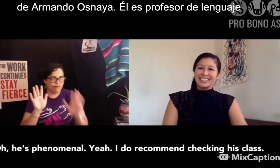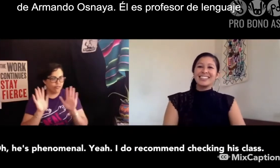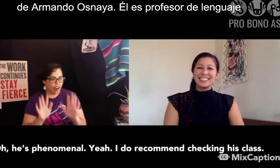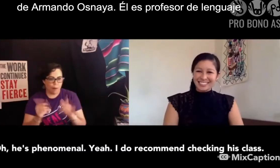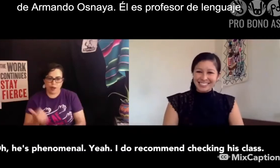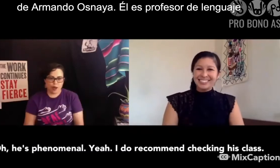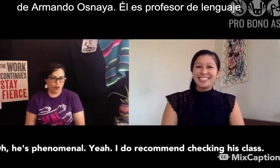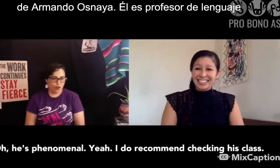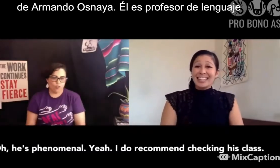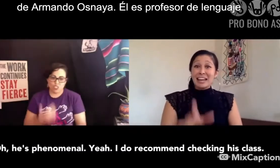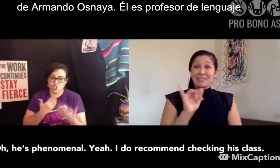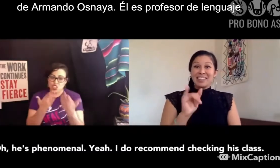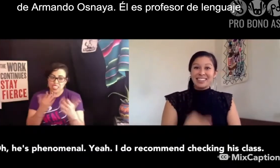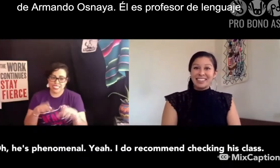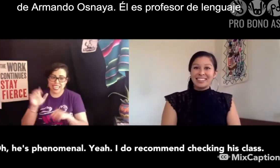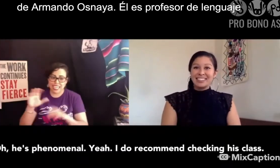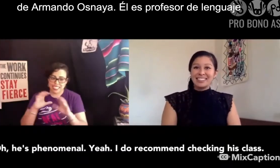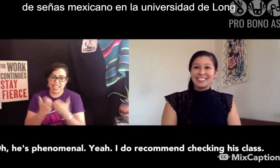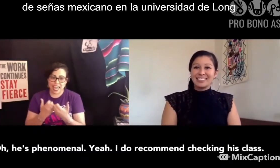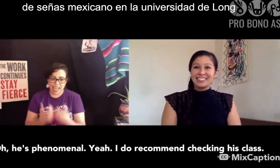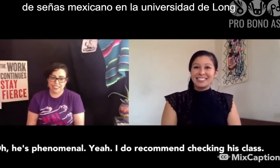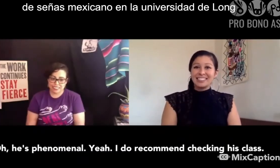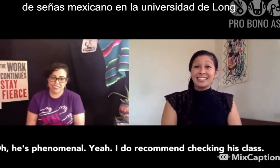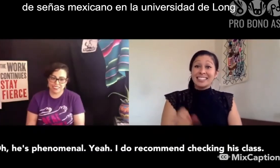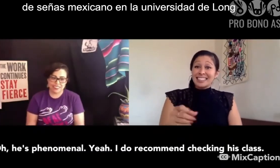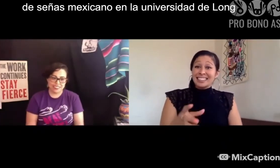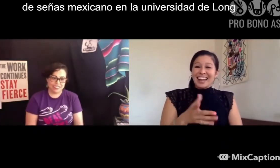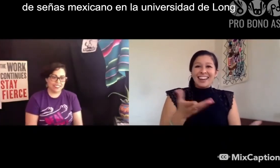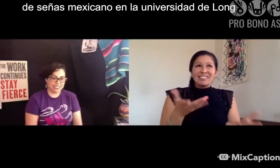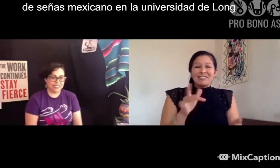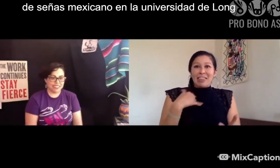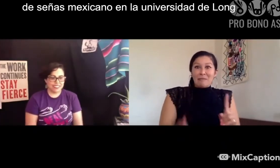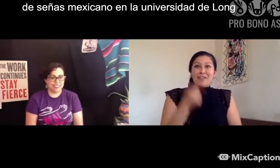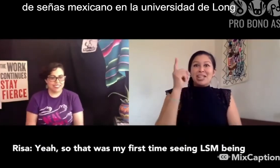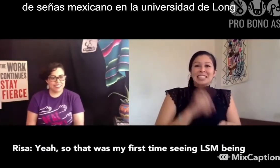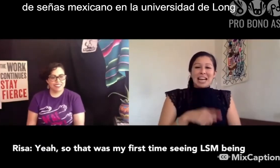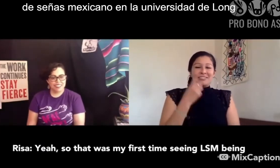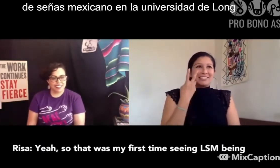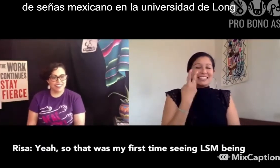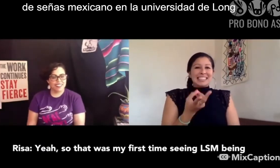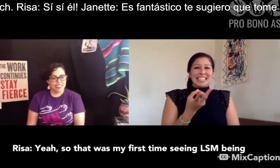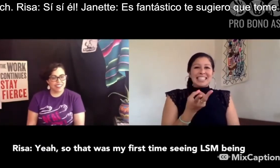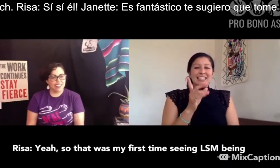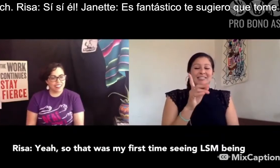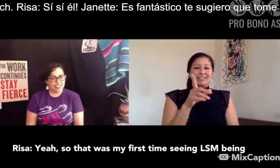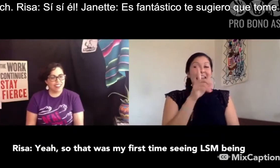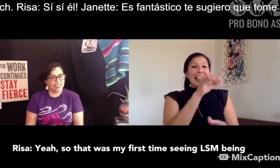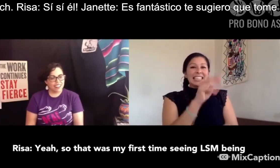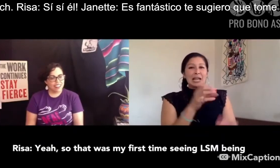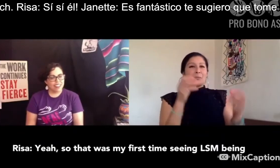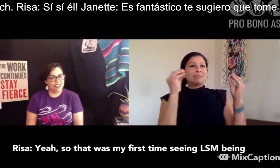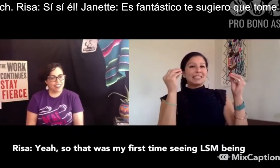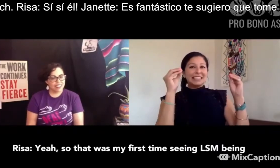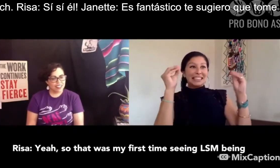Él es profesor de lenguaje de señas mexicano en la Universidad de Long Beach.